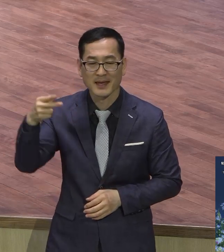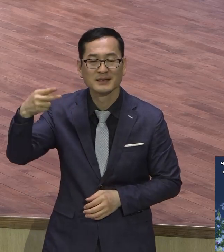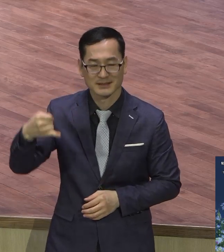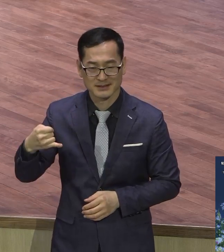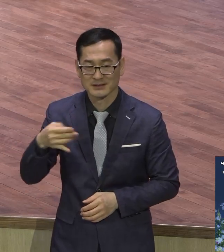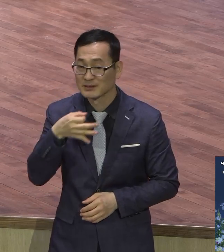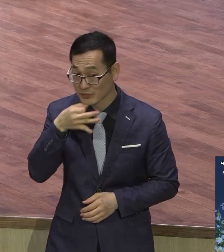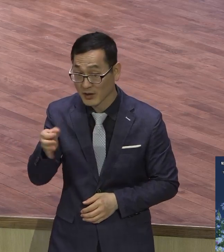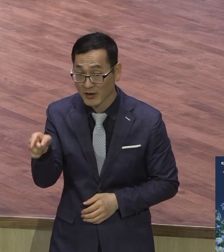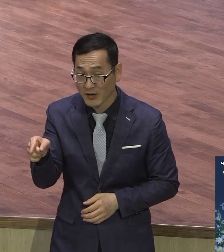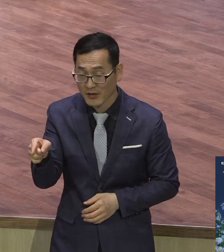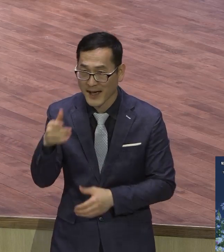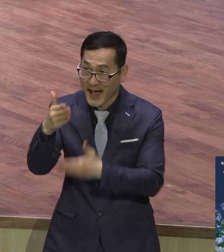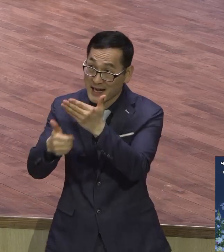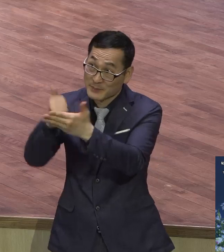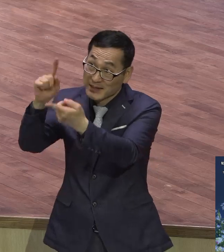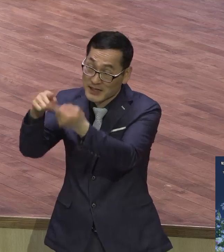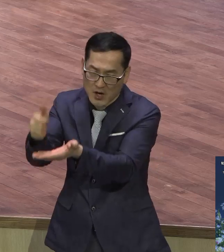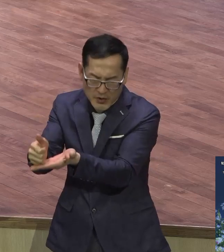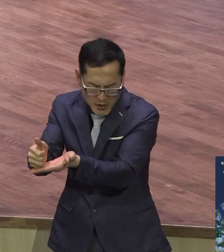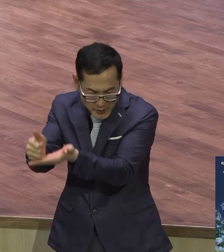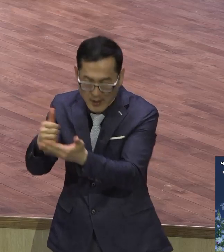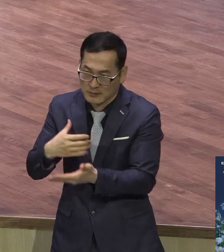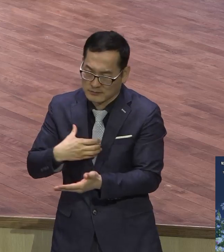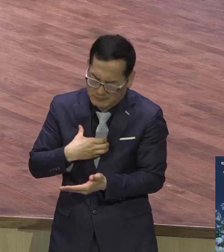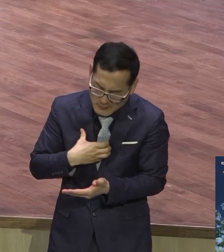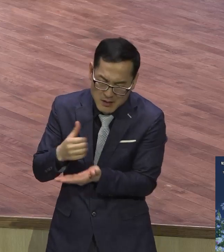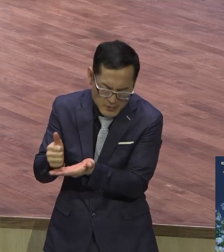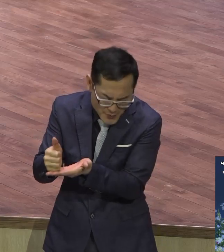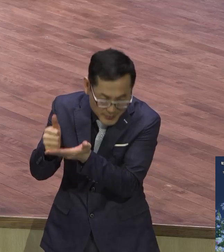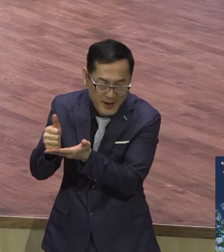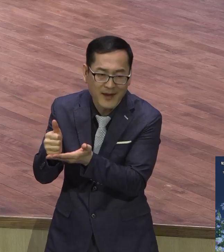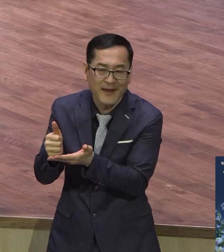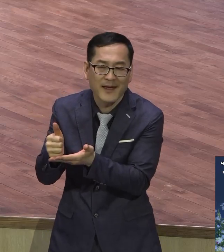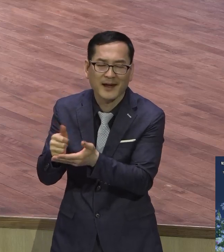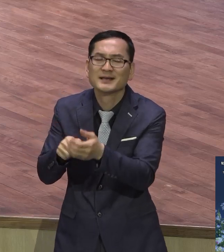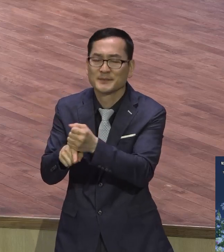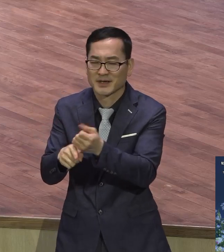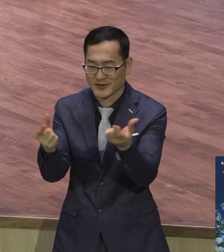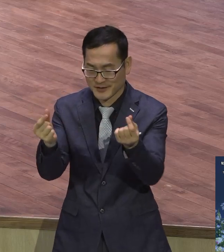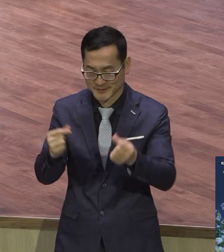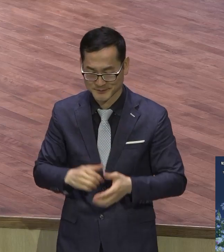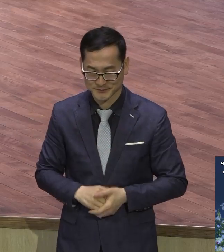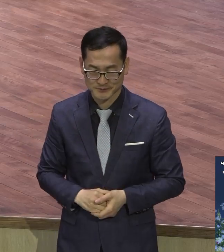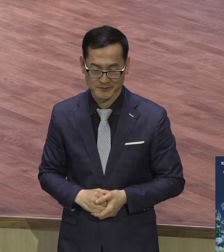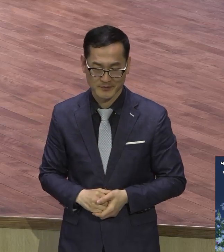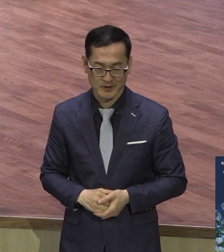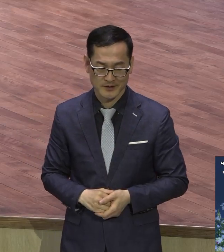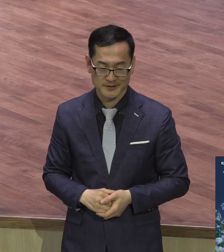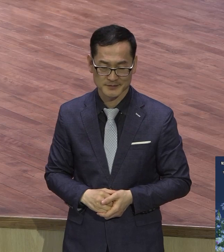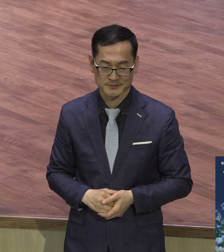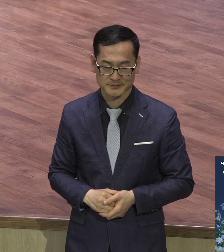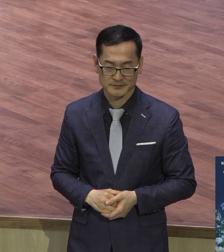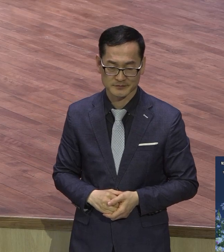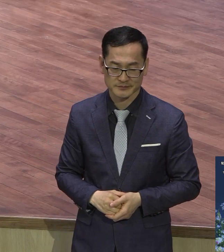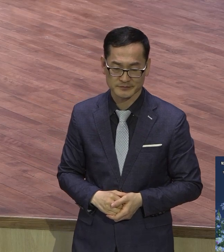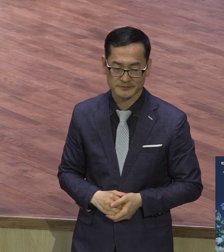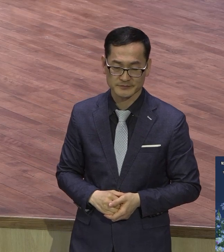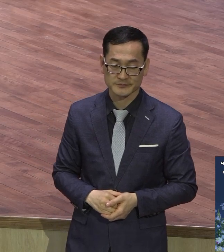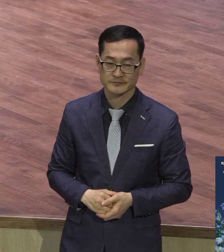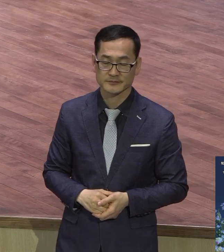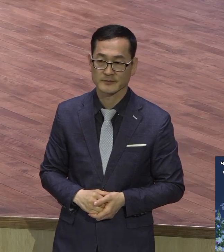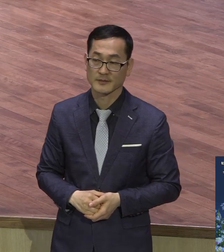경외. 이 할 때 하는 용어와 똑같습니다. 동일한 단어예요. 가베에드.